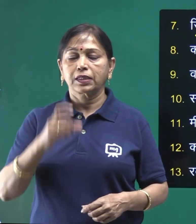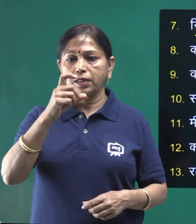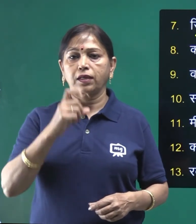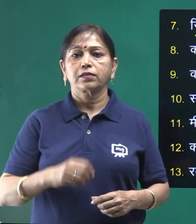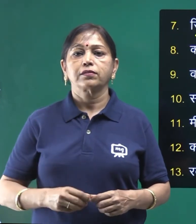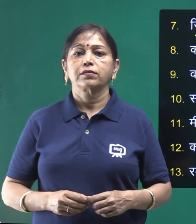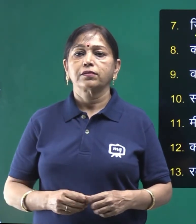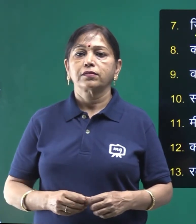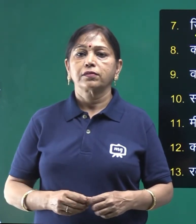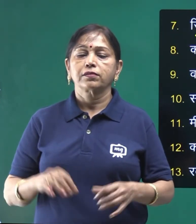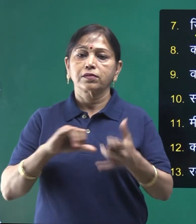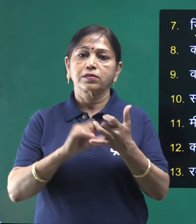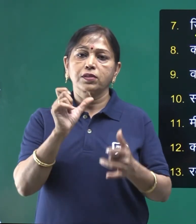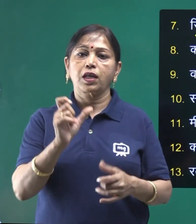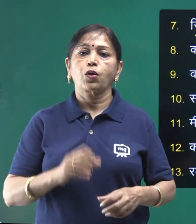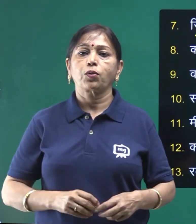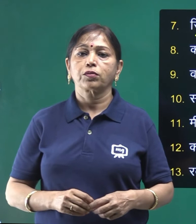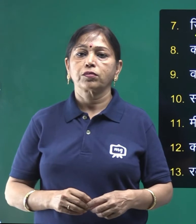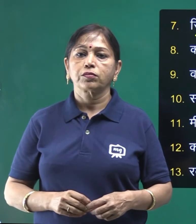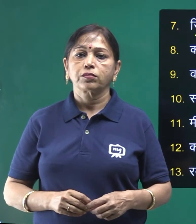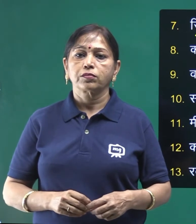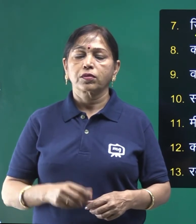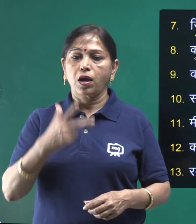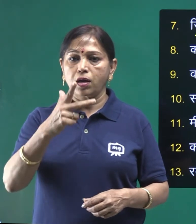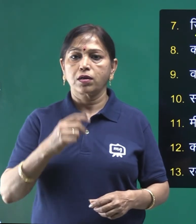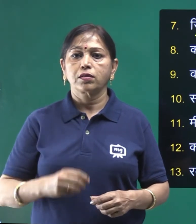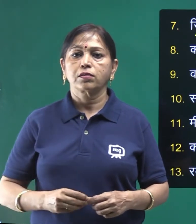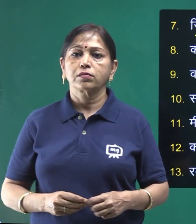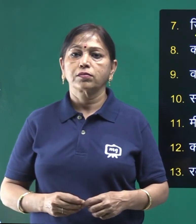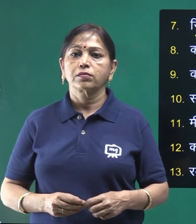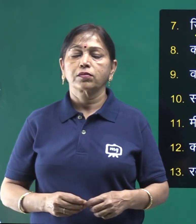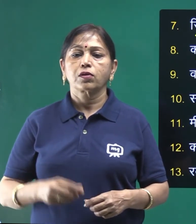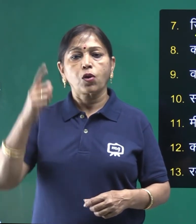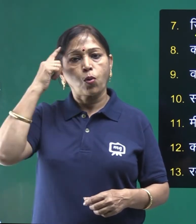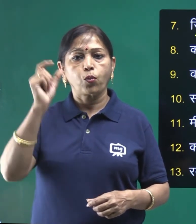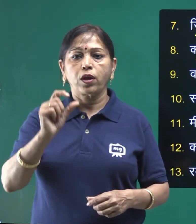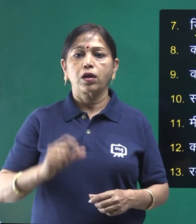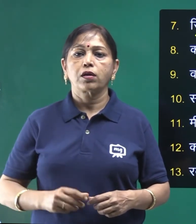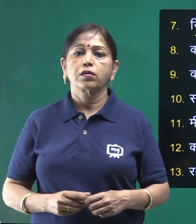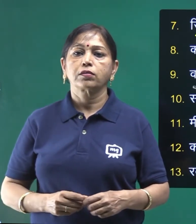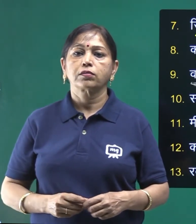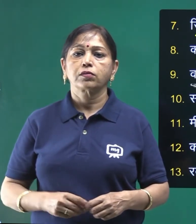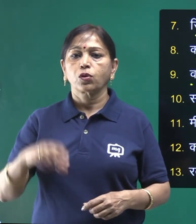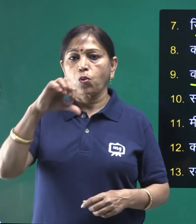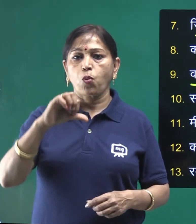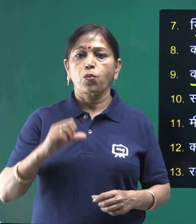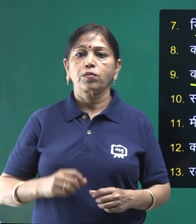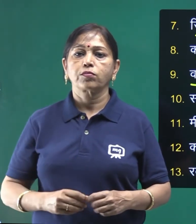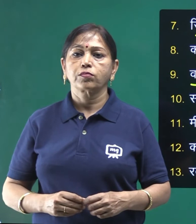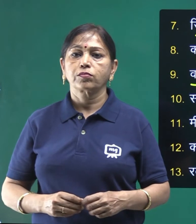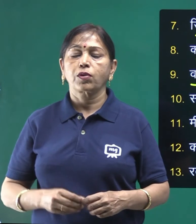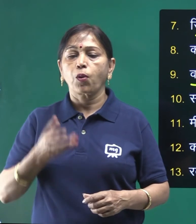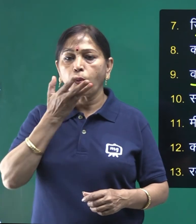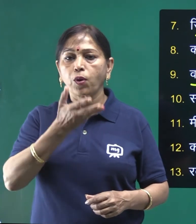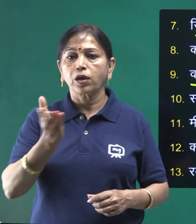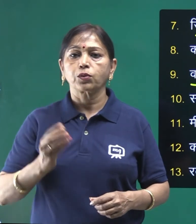7 सिलिकॉन। 8 कोयला। 9